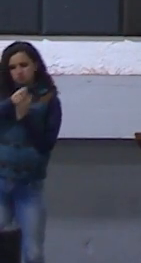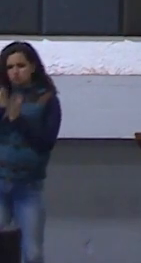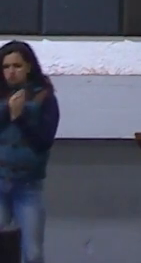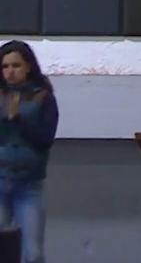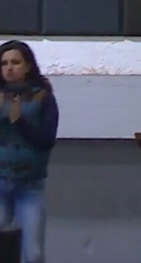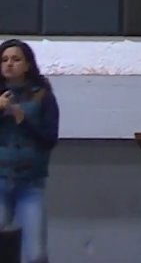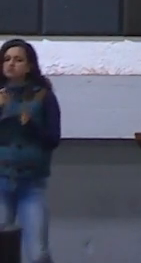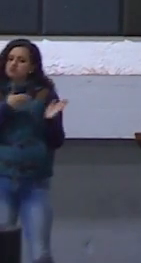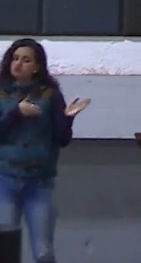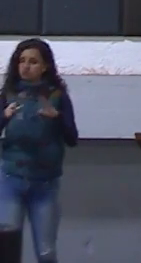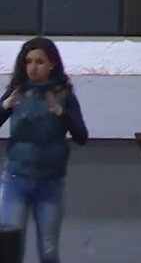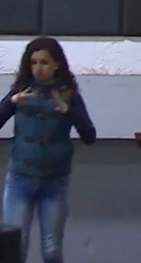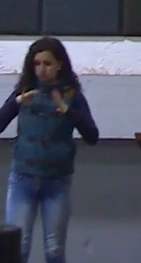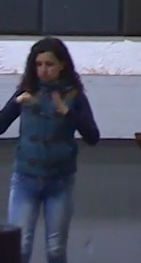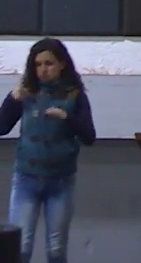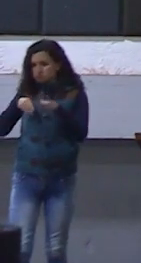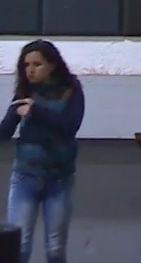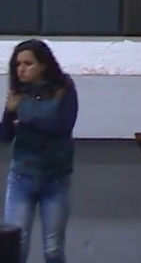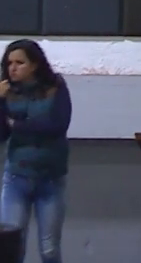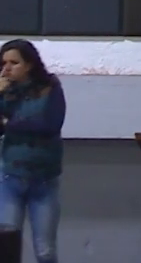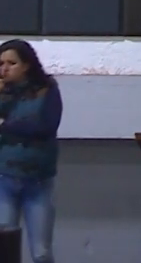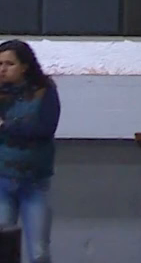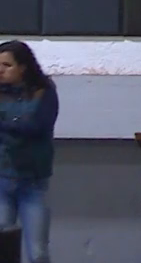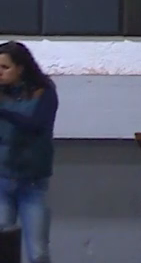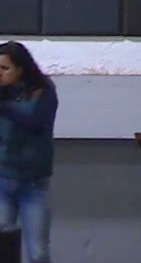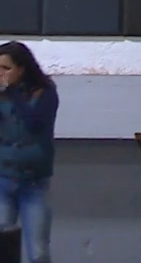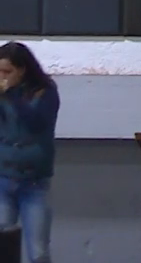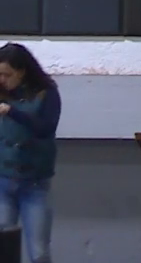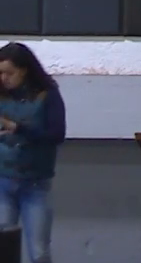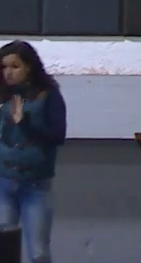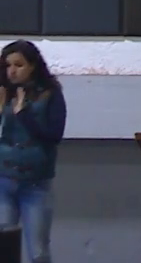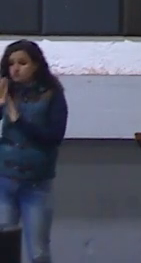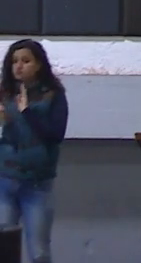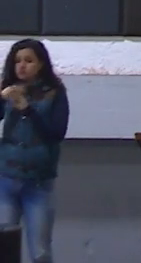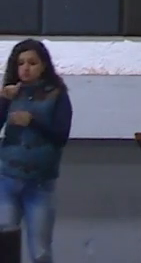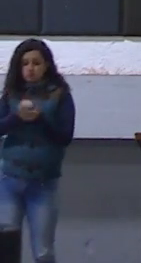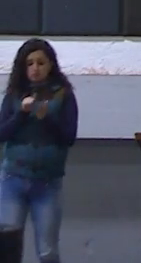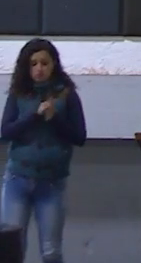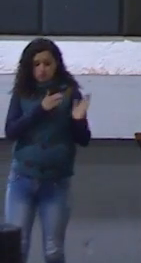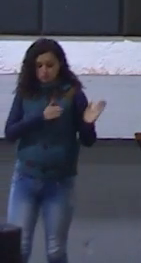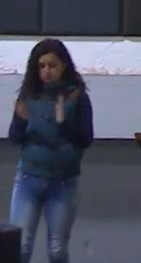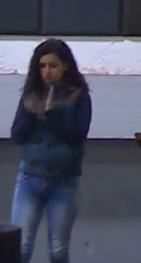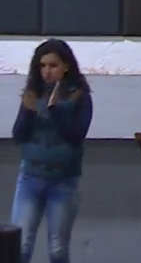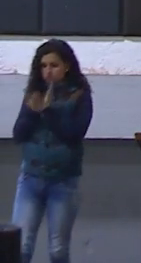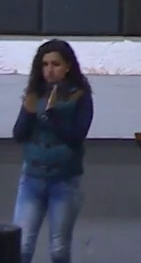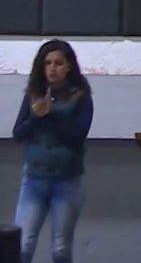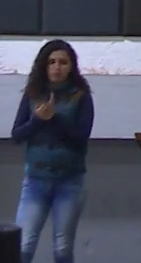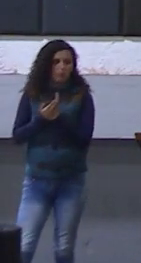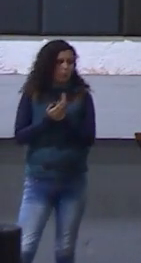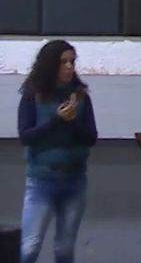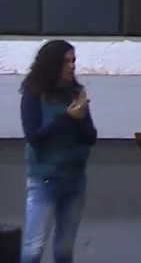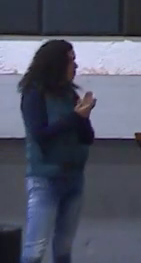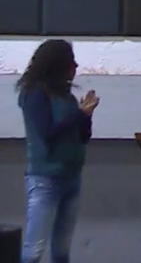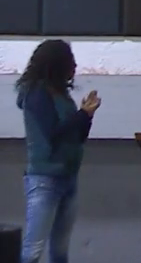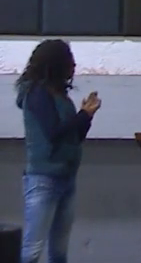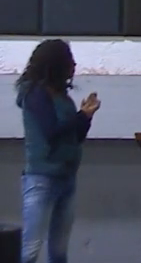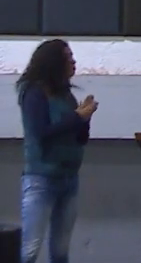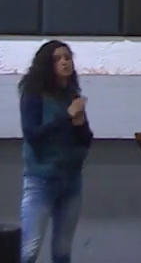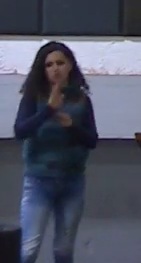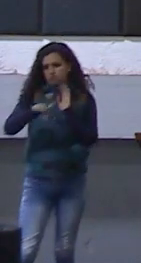un curso de vacaciones la curso y después en este plan de estudios ya después se volvió más